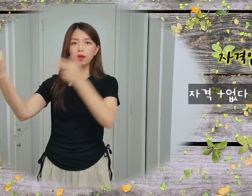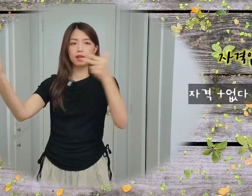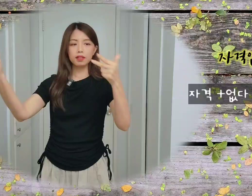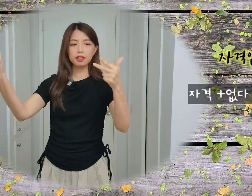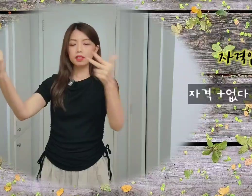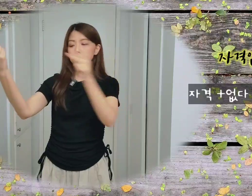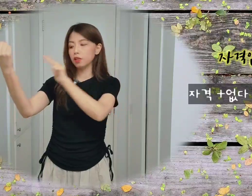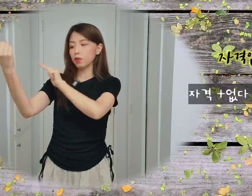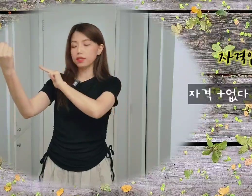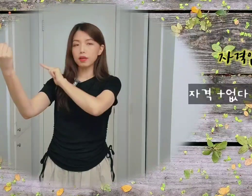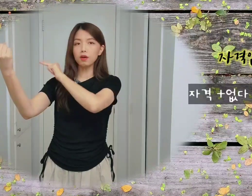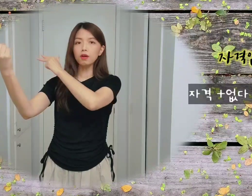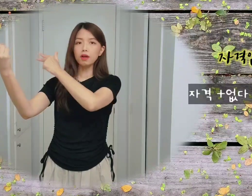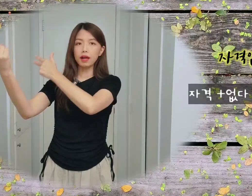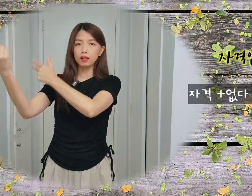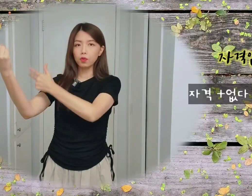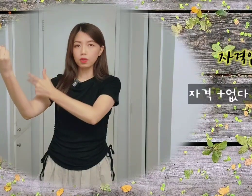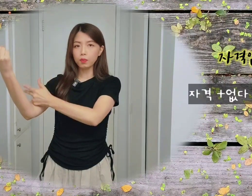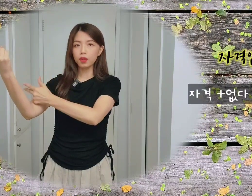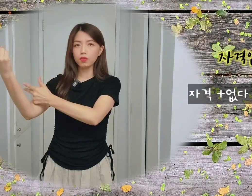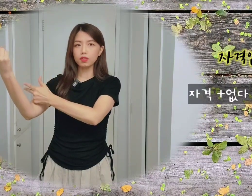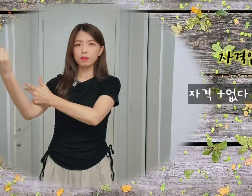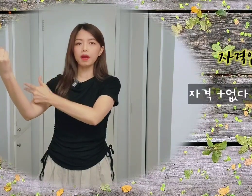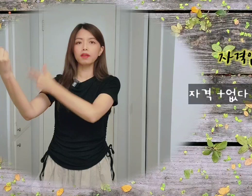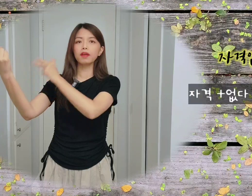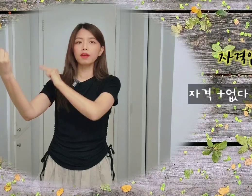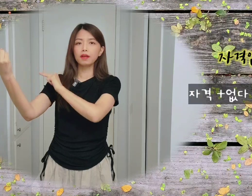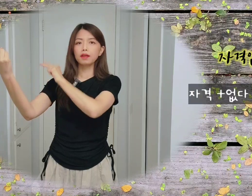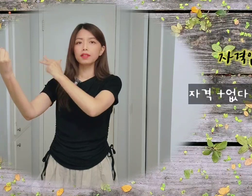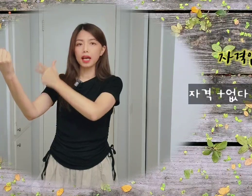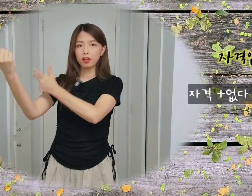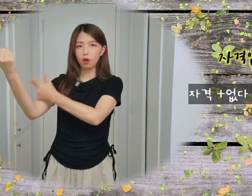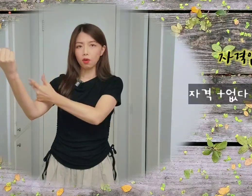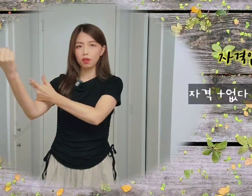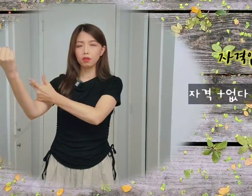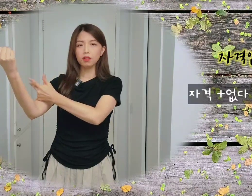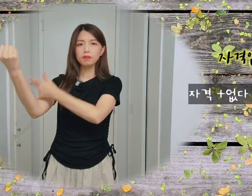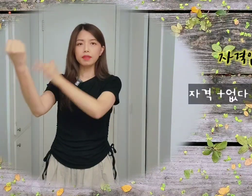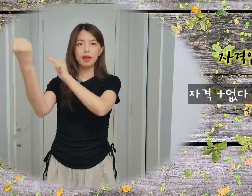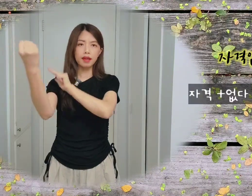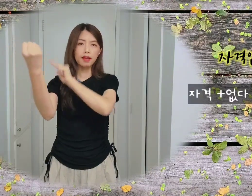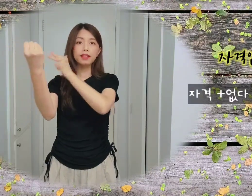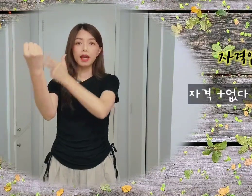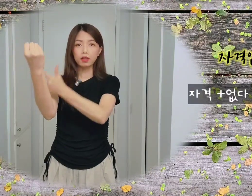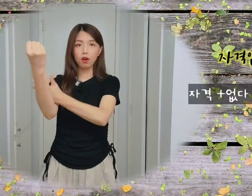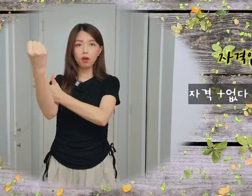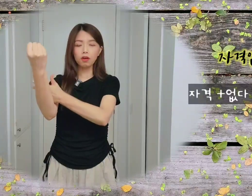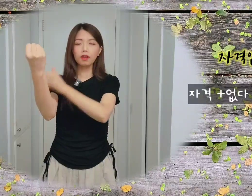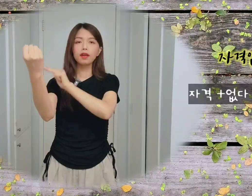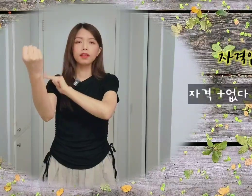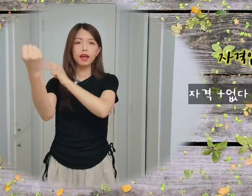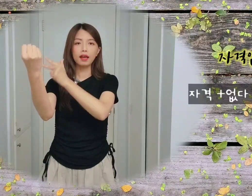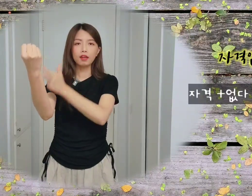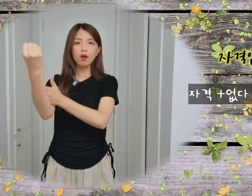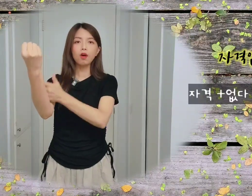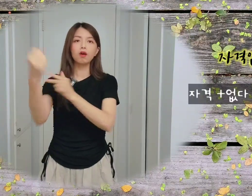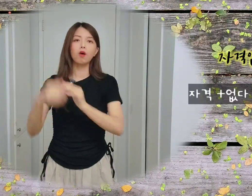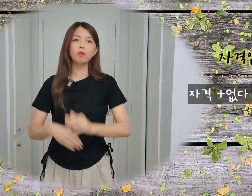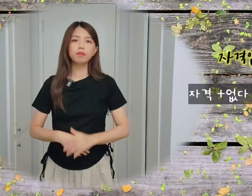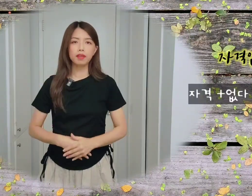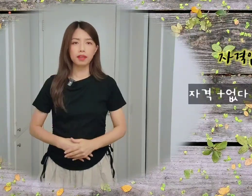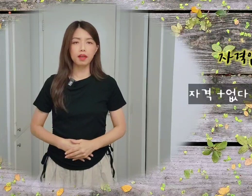되고요. 지읒을 이용해서 알통을 표현해 주시면 자격 이런 뜻입니다. 자격,